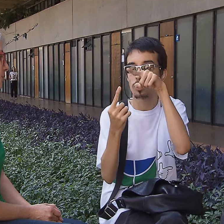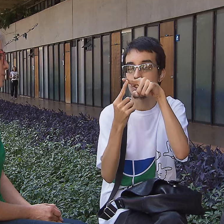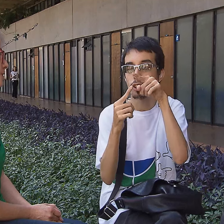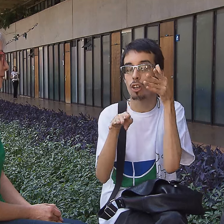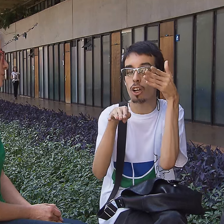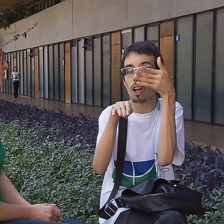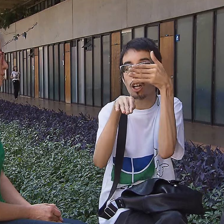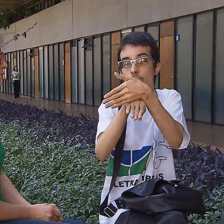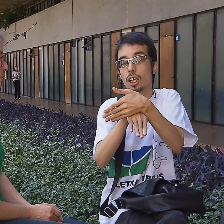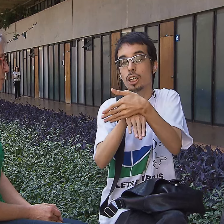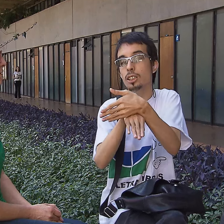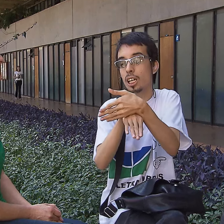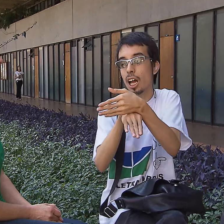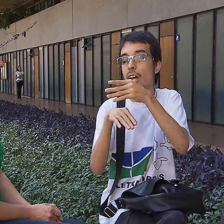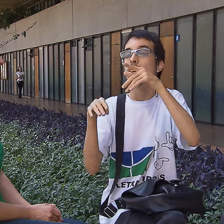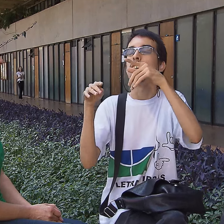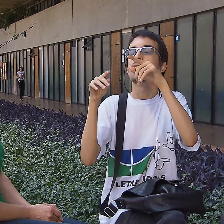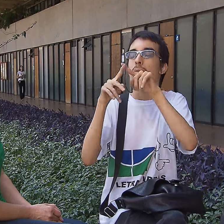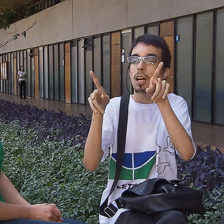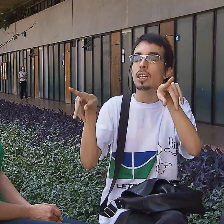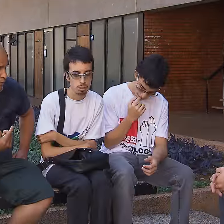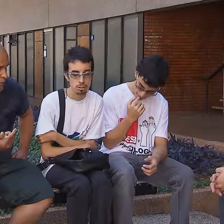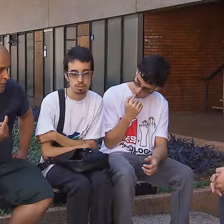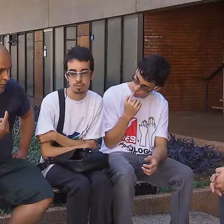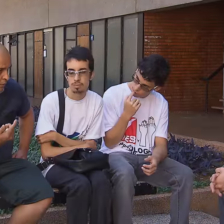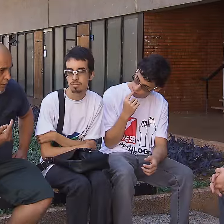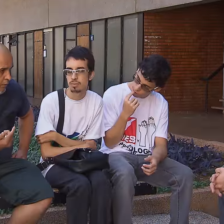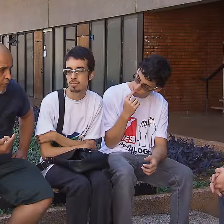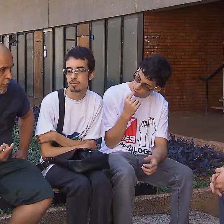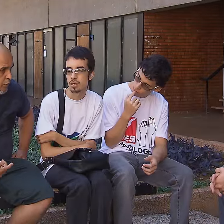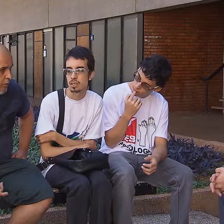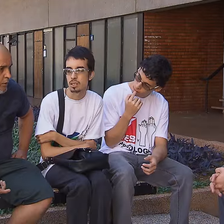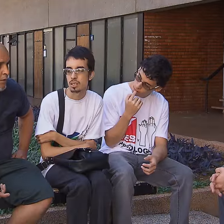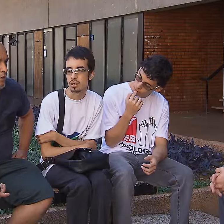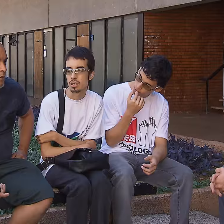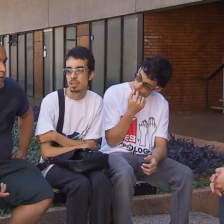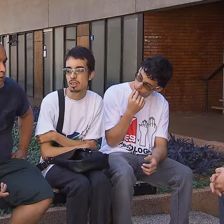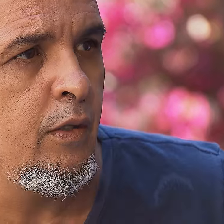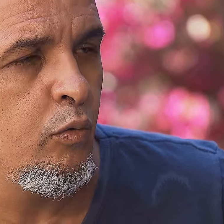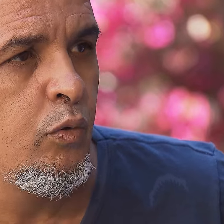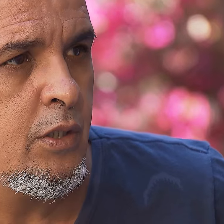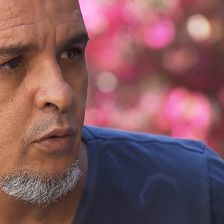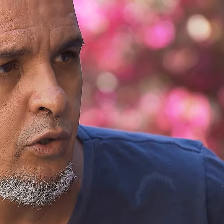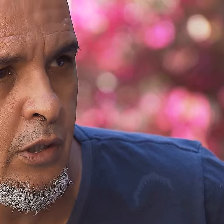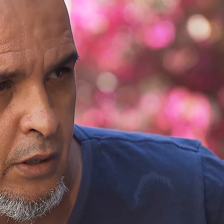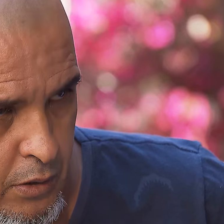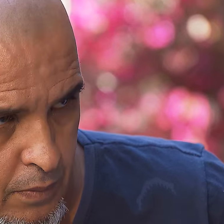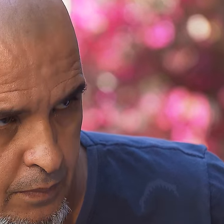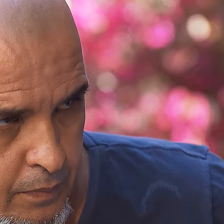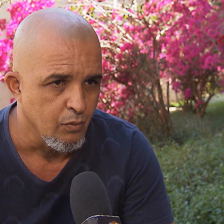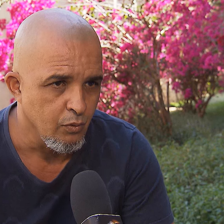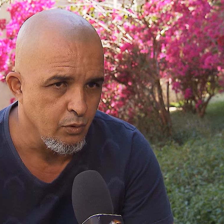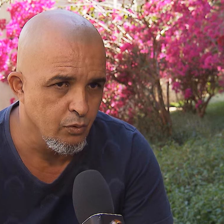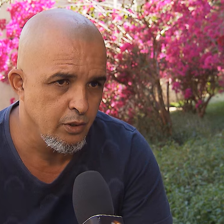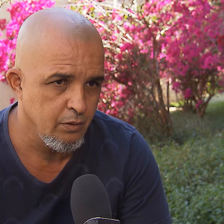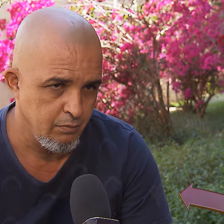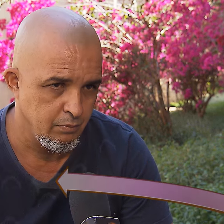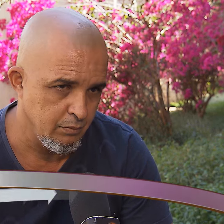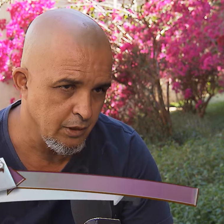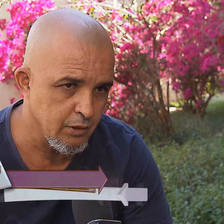outros alunos surdos. O objetivo dele é esse. Ser professor é um sonho de infância, conta o pai de Yuri. O Yuri, deixando